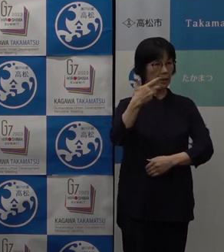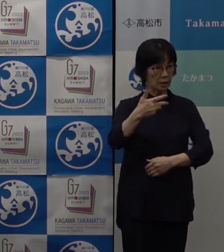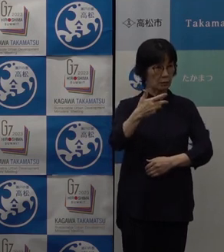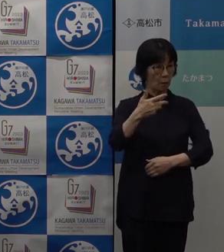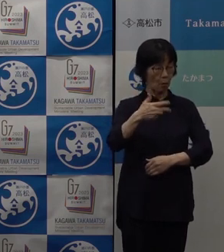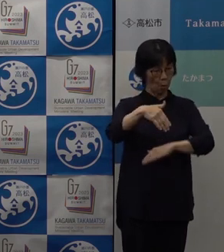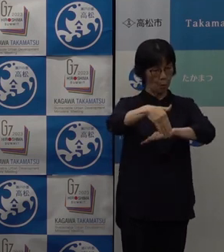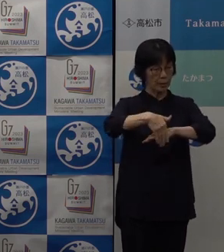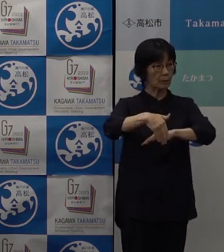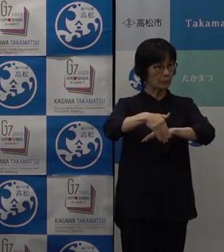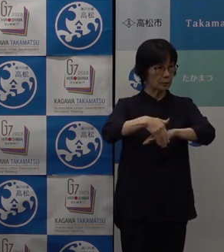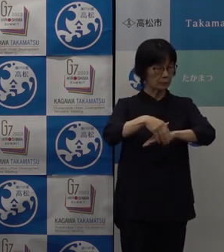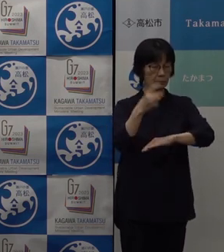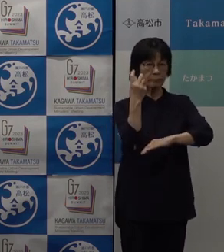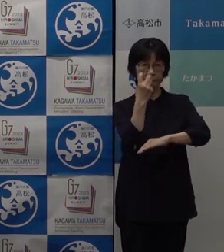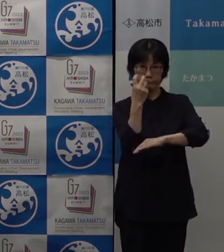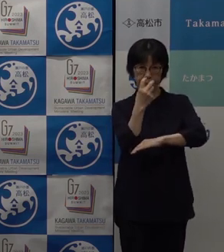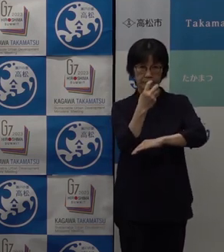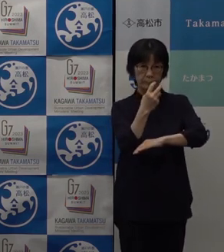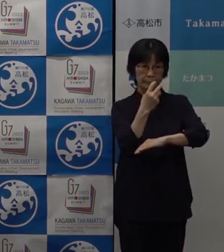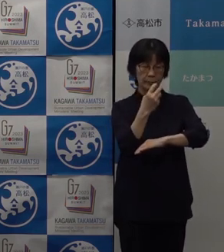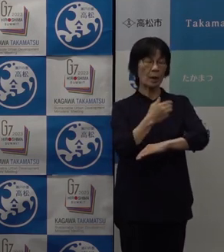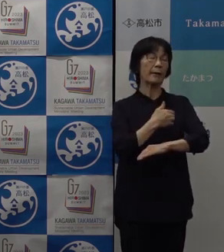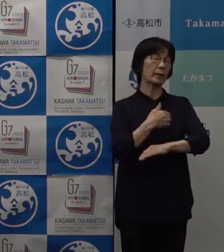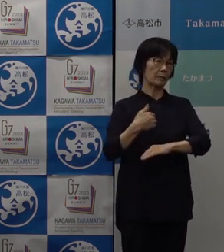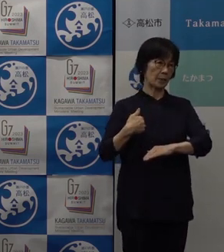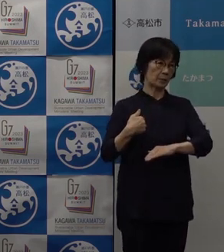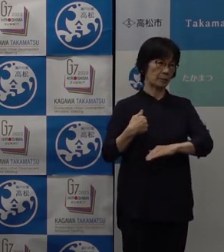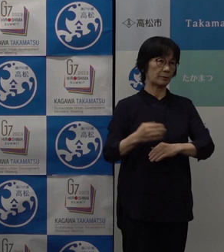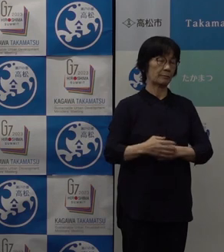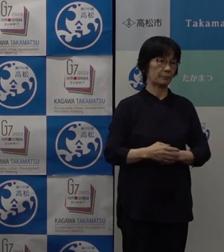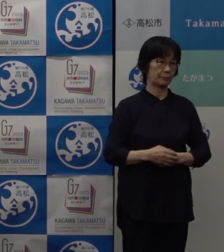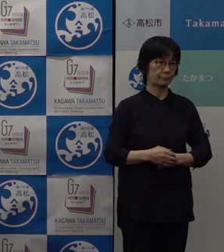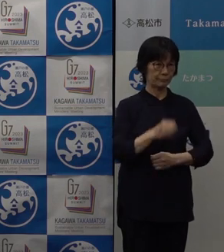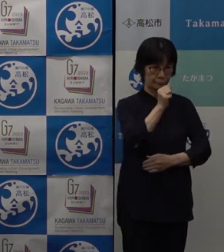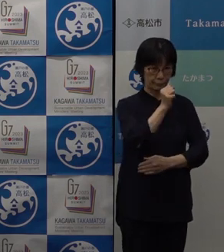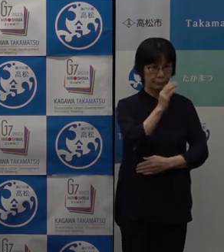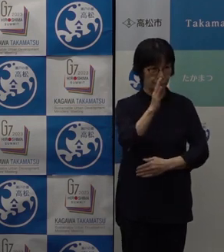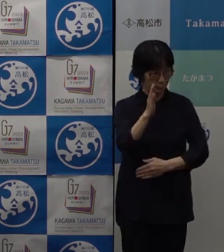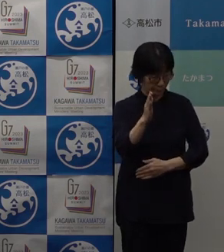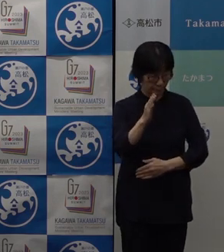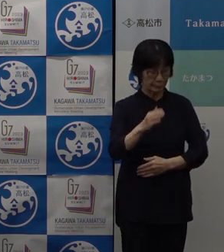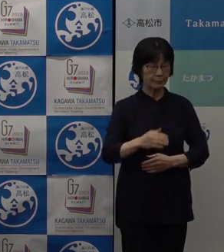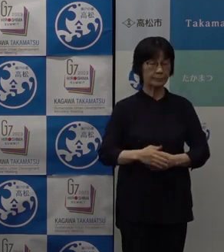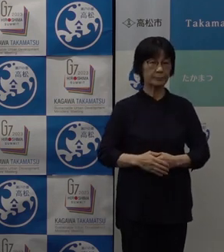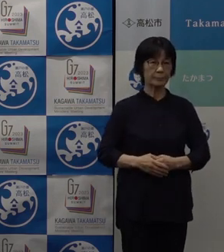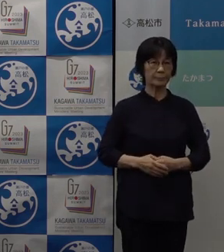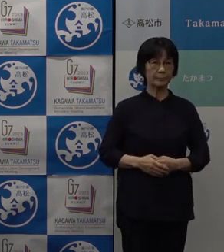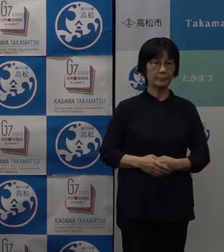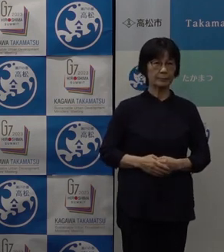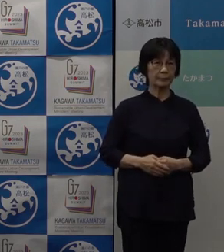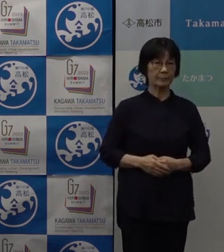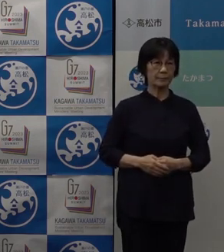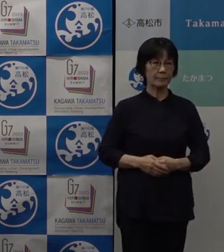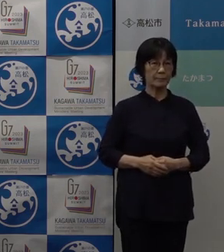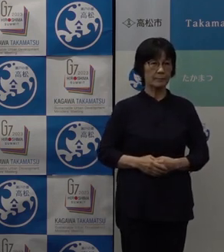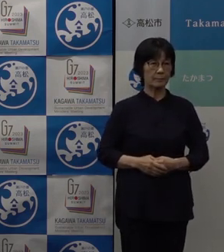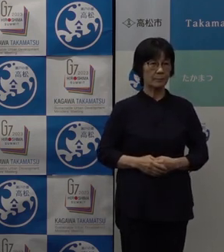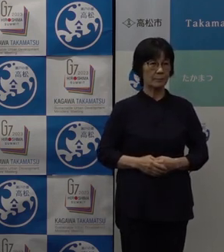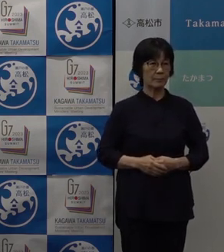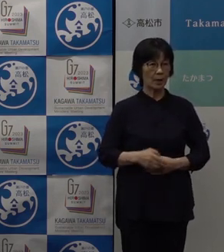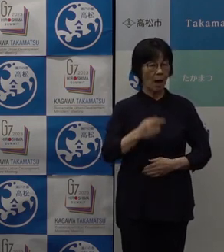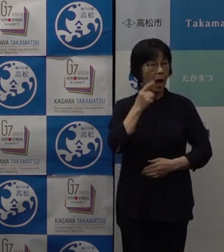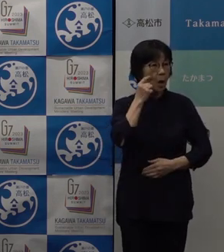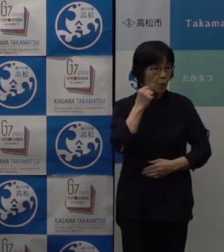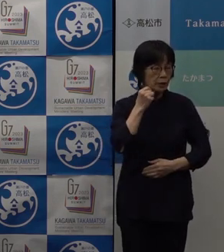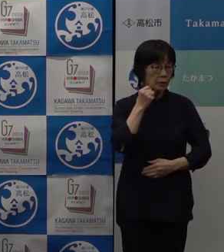窓口の方でももう一度確認のお手伝いといったこともできますので、ご相談をいただけたらと思います。万が